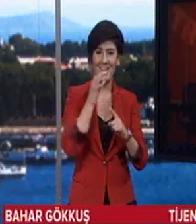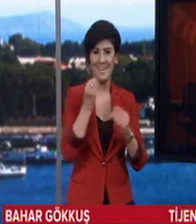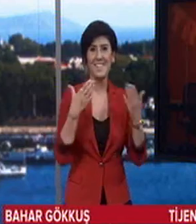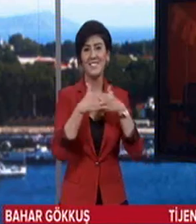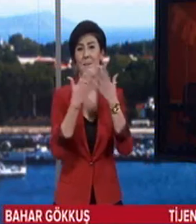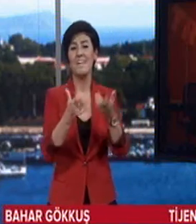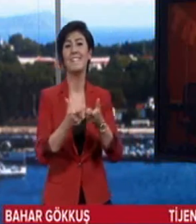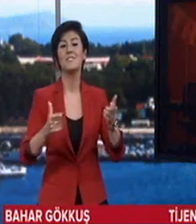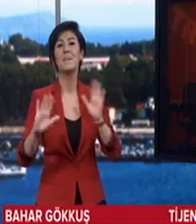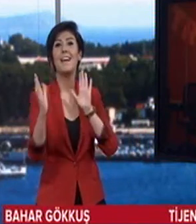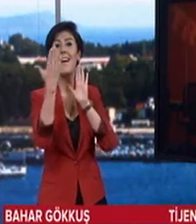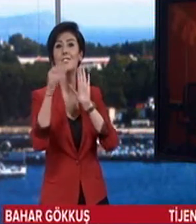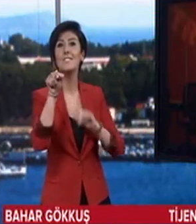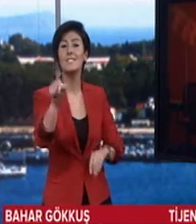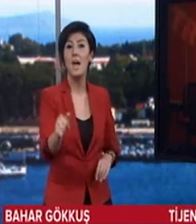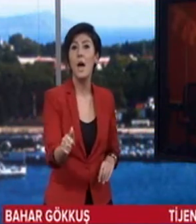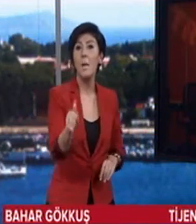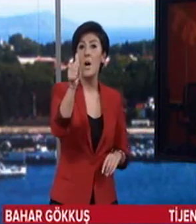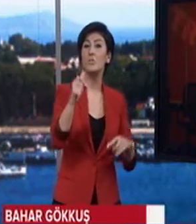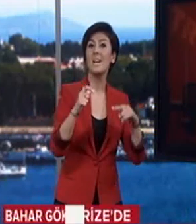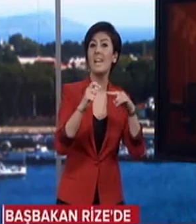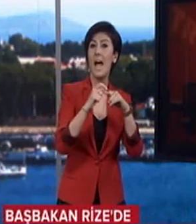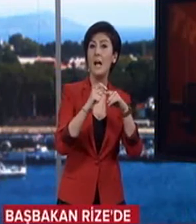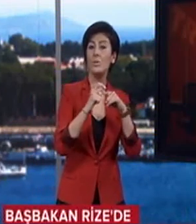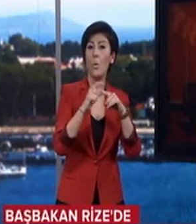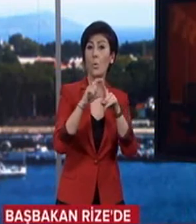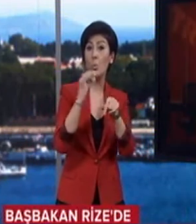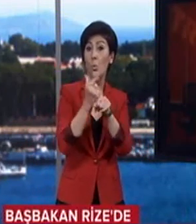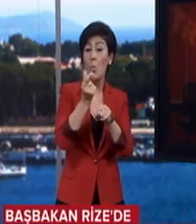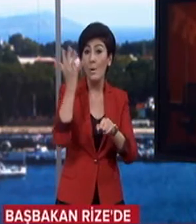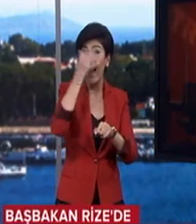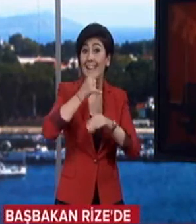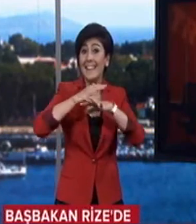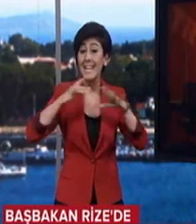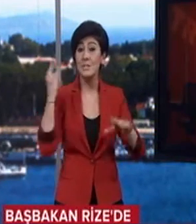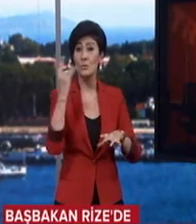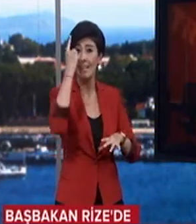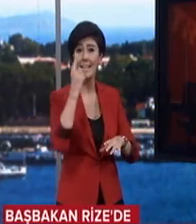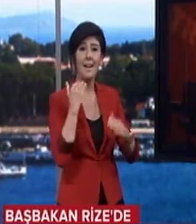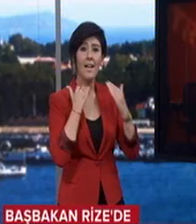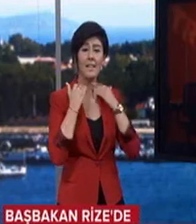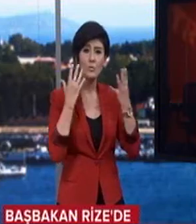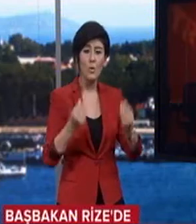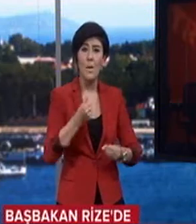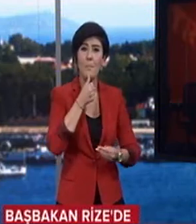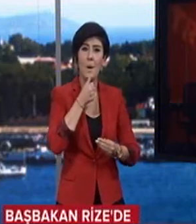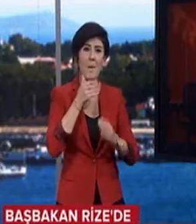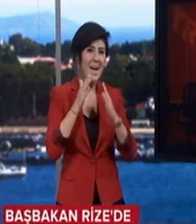Haber'den iyi akşamlar, gelişmelerle karşınızdayız. Başbakan Recep Tayyip Erdoğan, Doğu Karadeniz turunun ilk adresi olan Baba